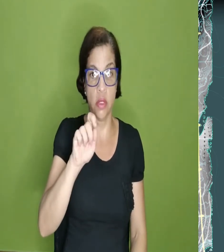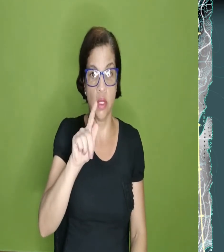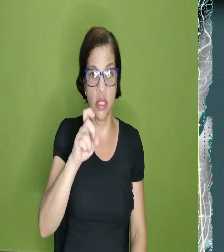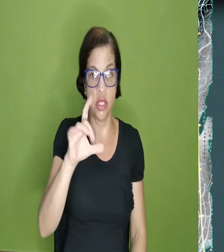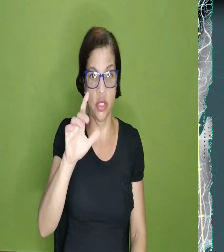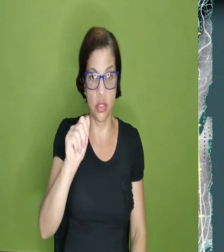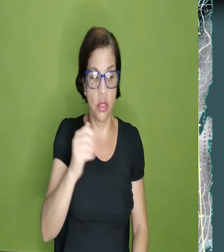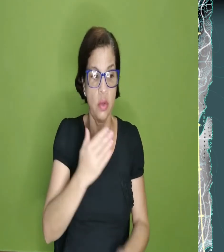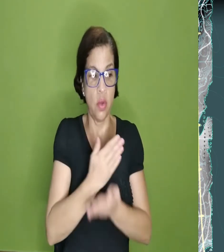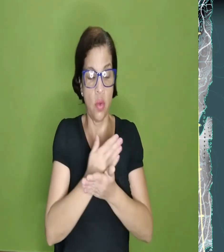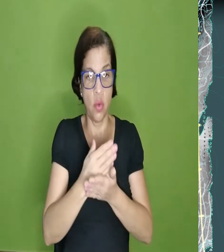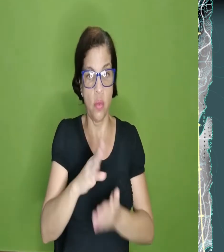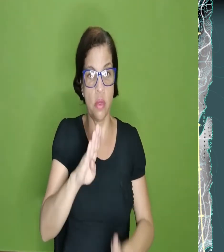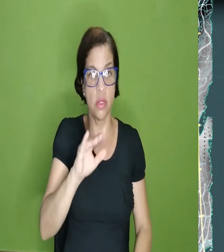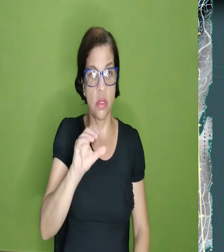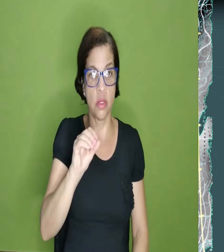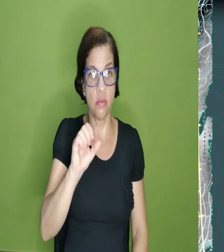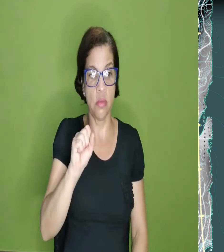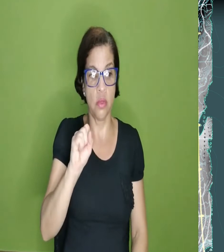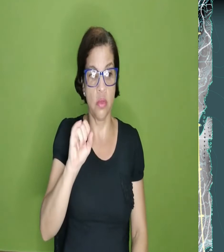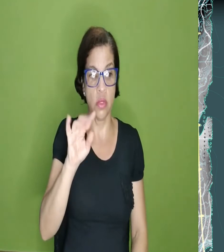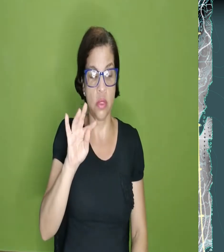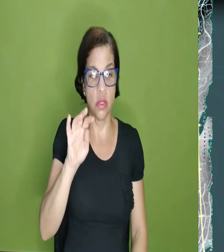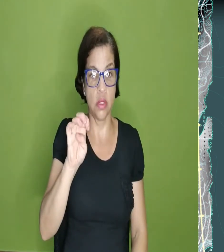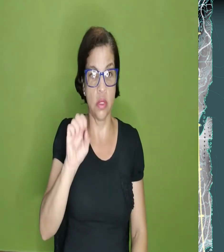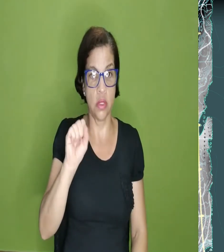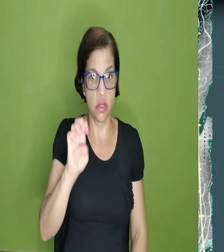iniciando pela biossíntese de norepinefrina.